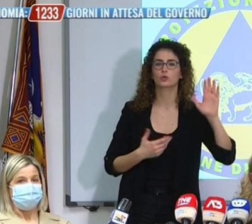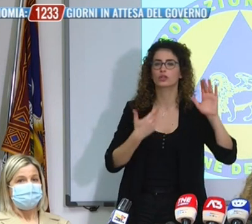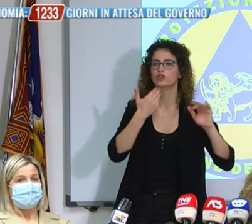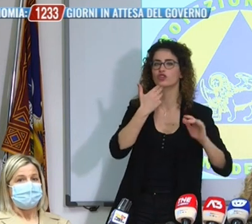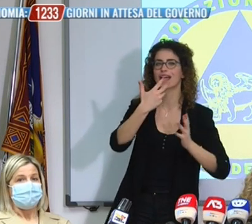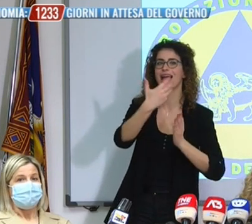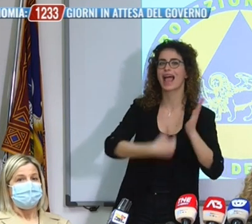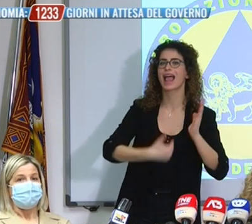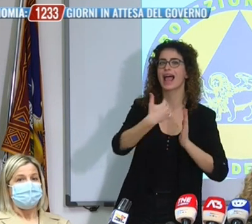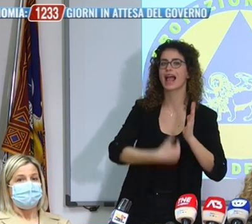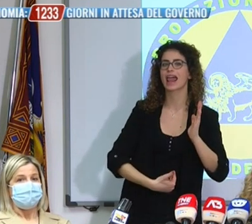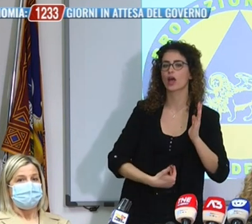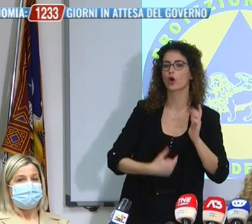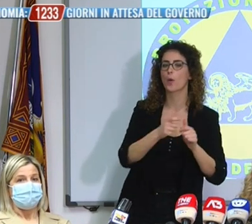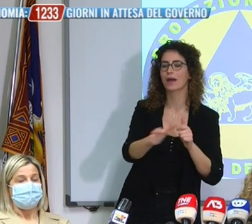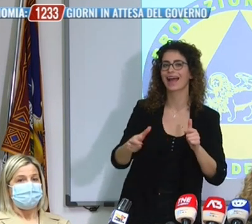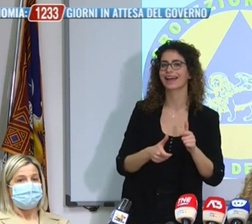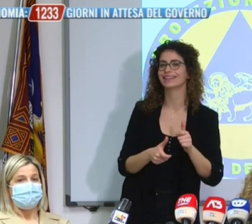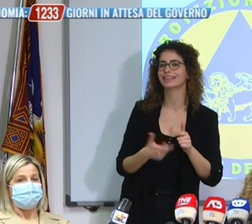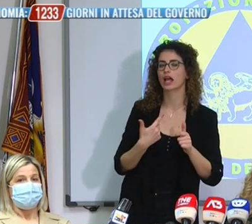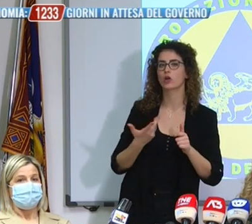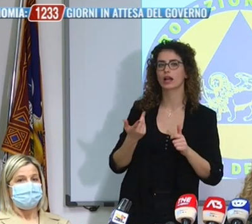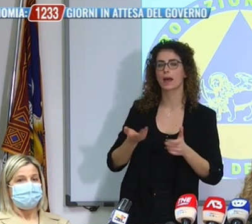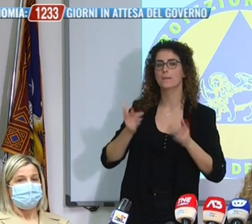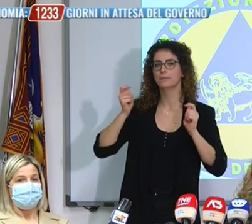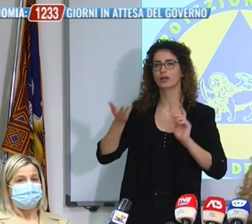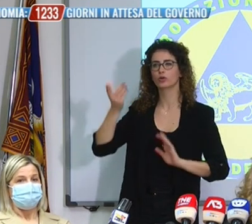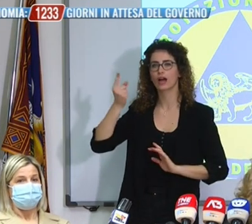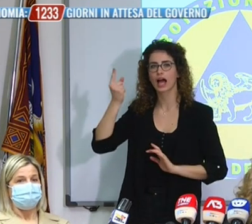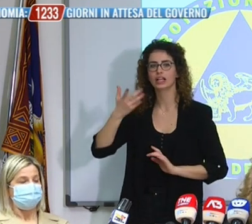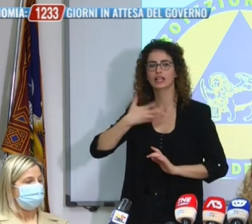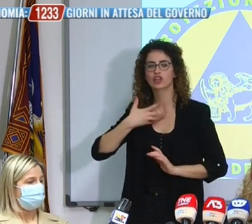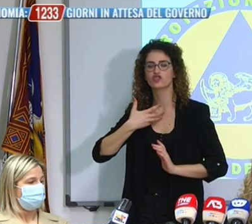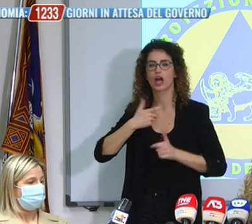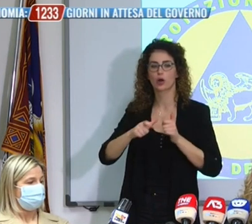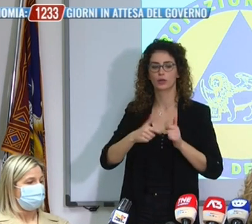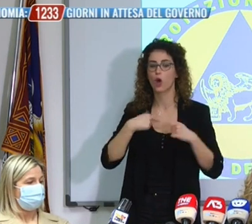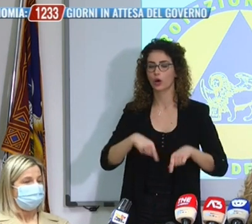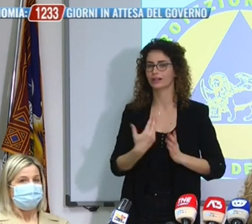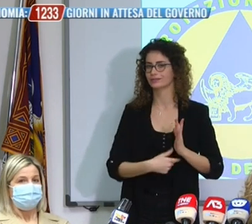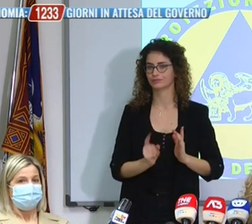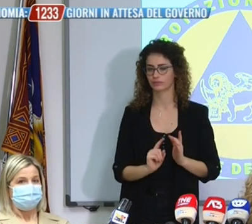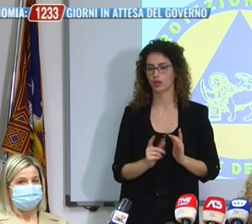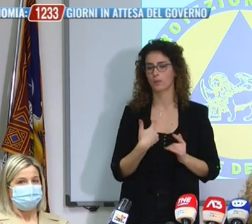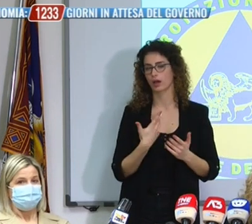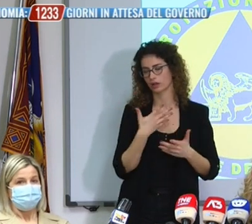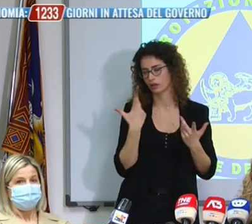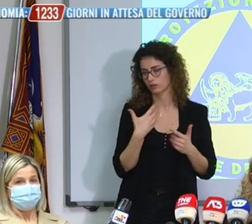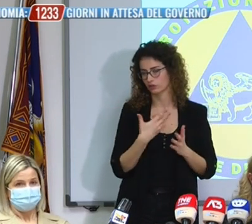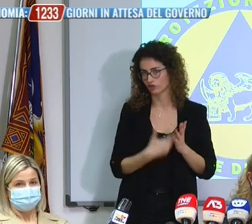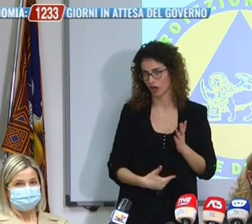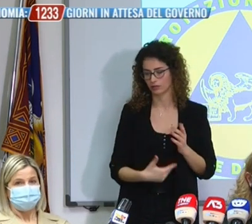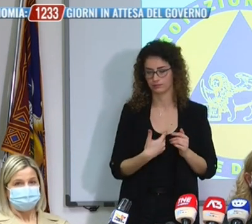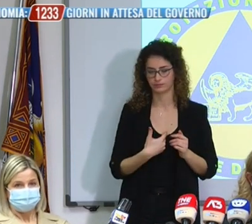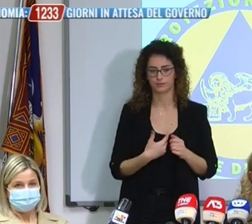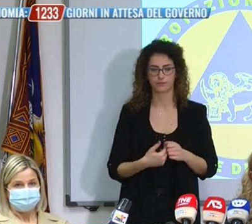quante dei paesi coinvolti? Cioè l'Alta Padovana, quanti sono i comuni? Adesso qui non ce l'ho, però naturalmente ce li abbiamo. Però